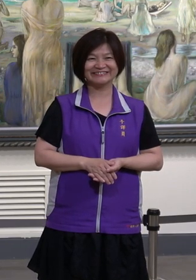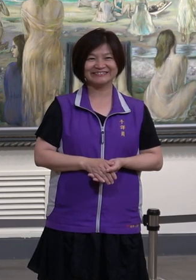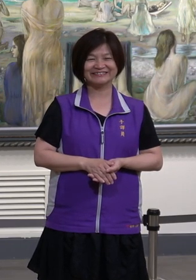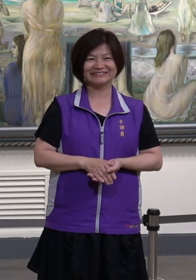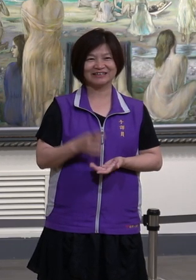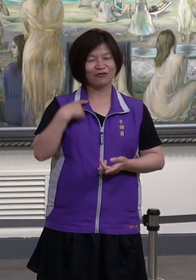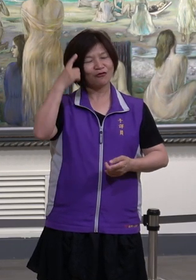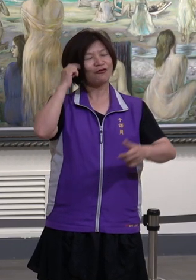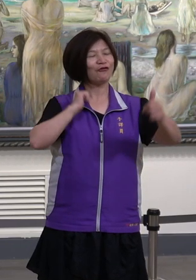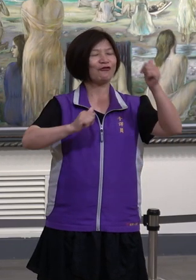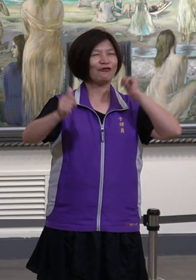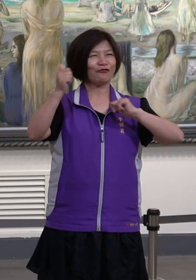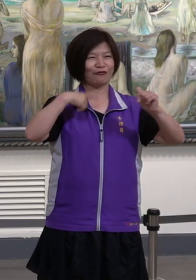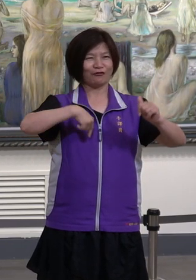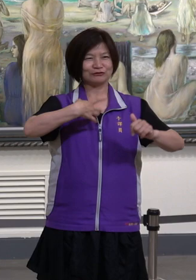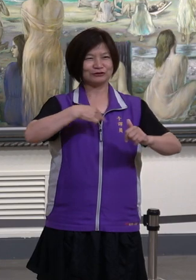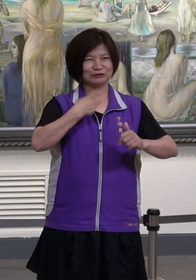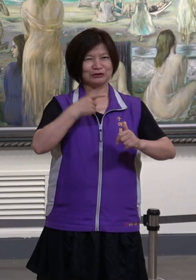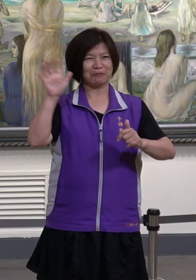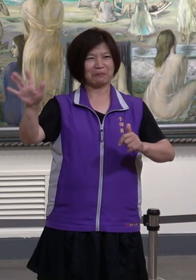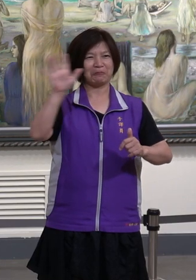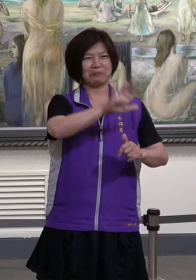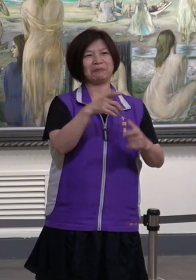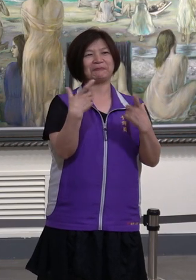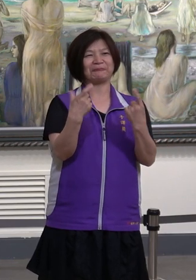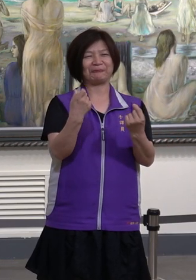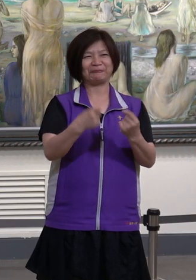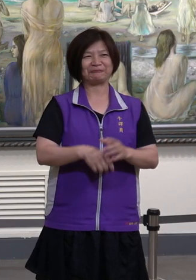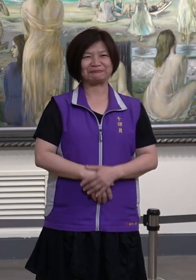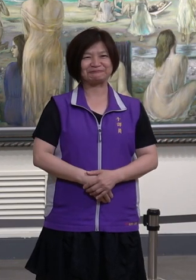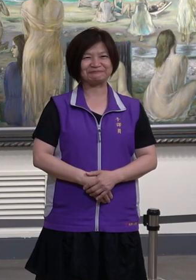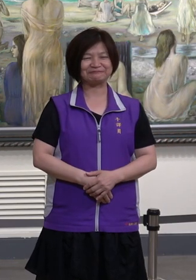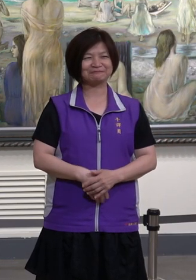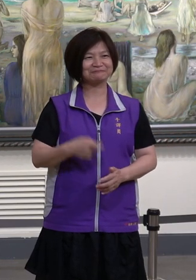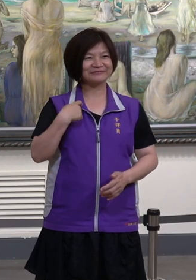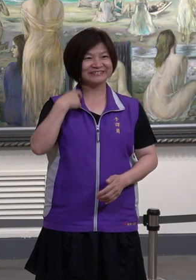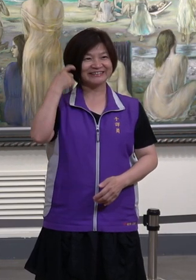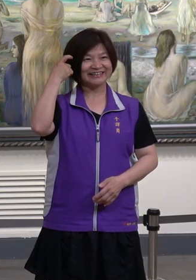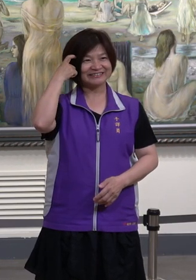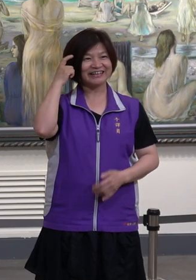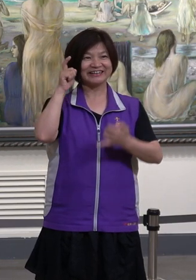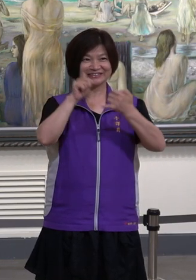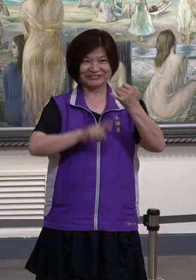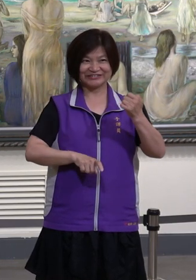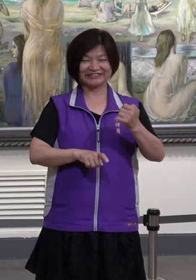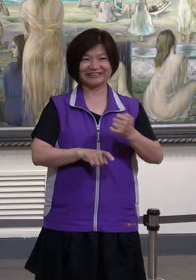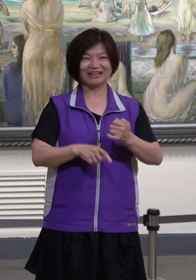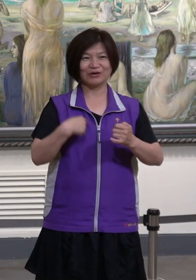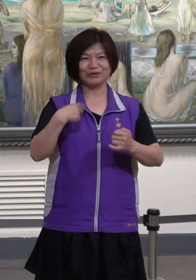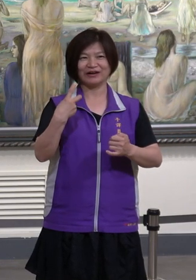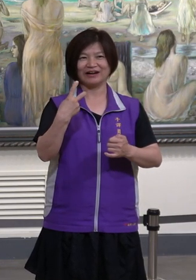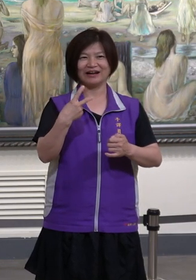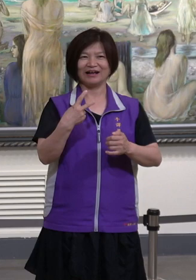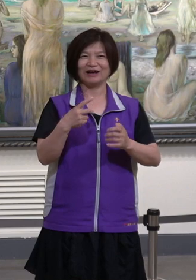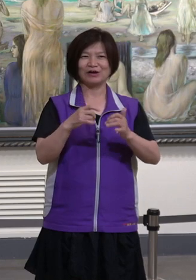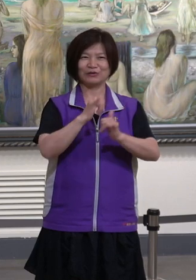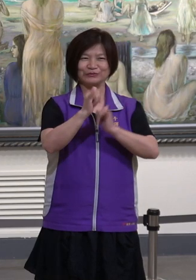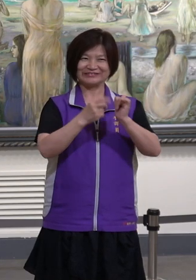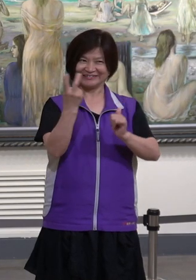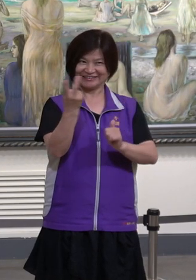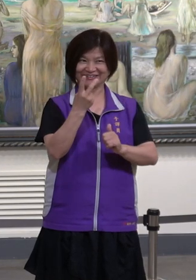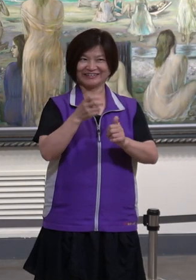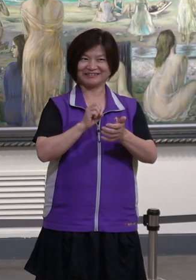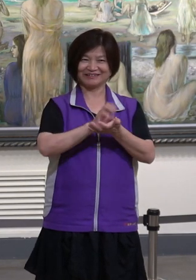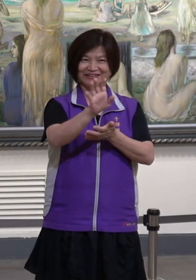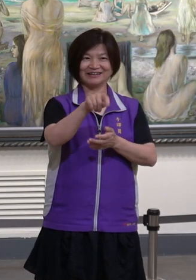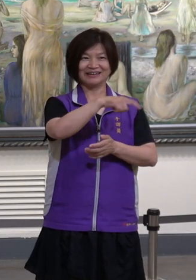追忆的想象跟自然的写实哦，整个结合在一起哦。我想最后我有两个小故事来告诉各位，